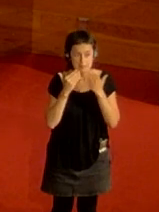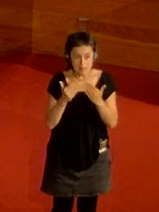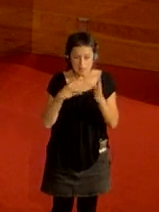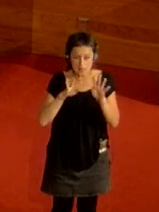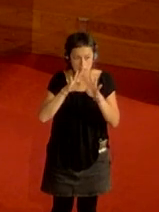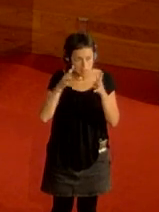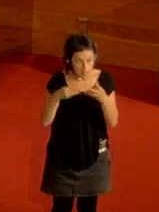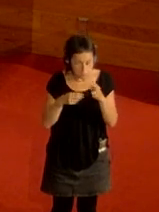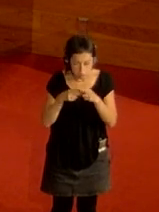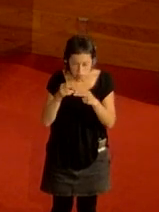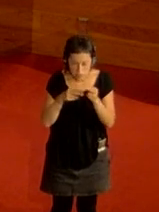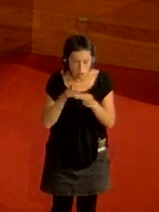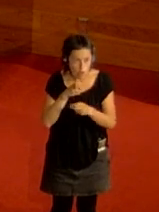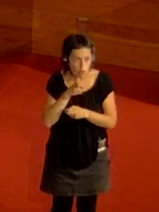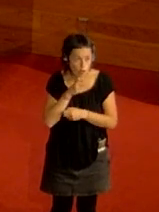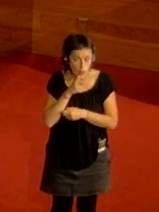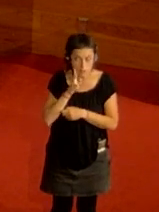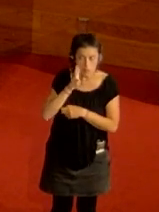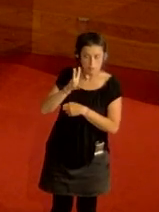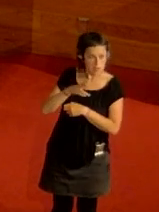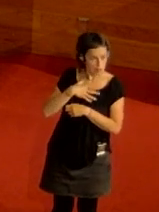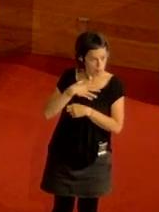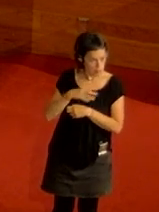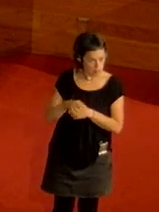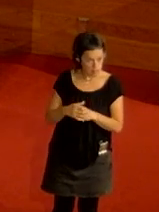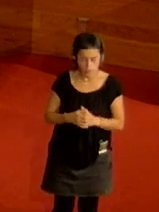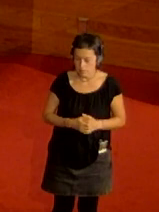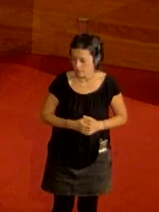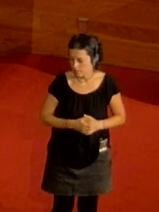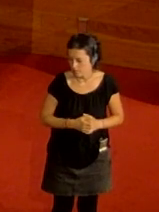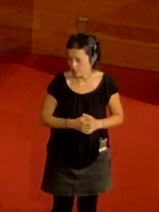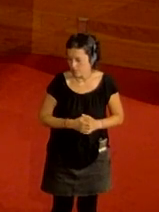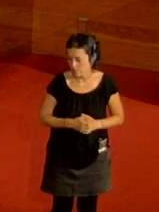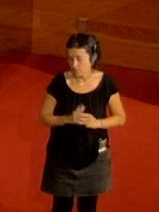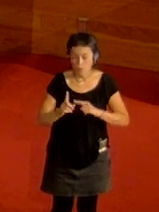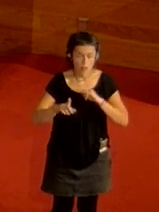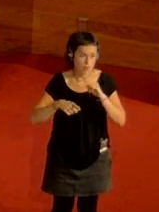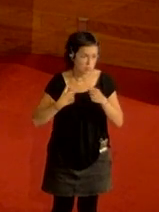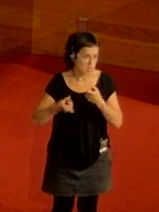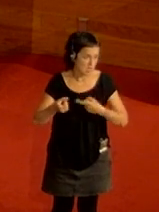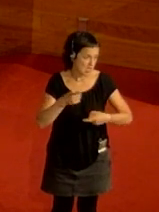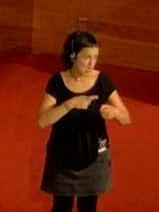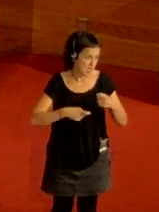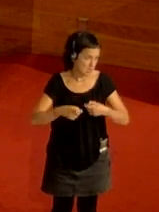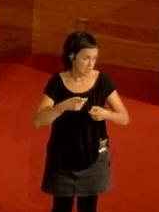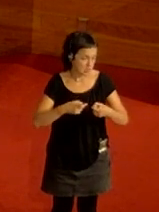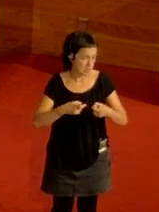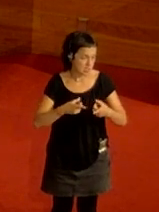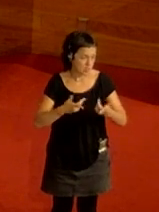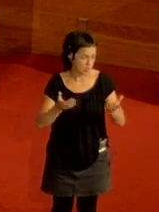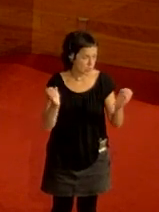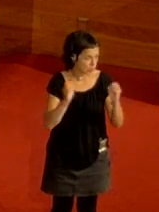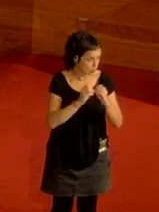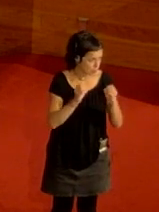y en este caso como frente a a los que después dominaron el mercado como fueron los navegadores Internet